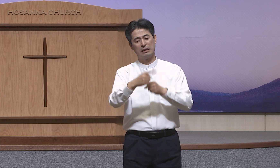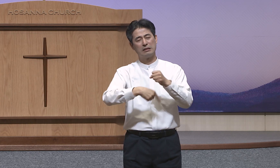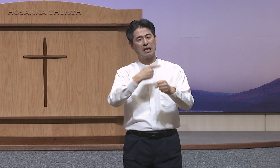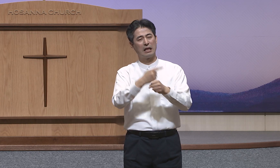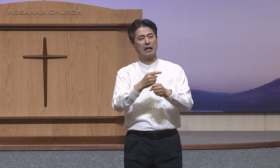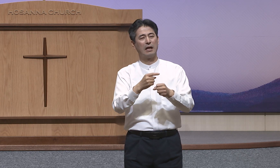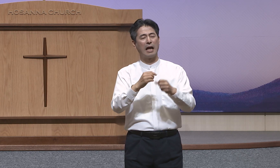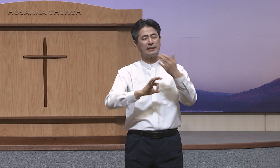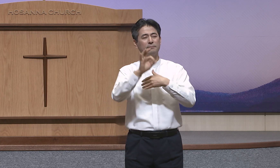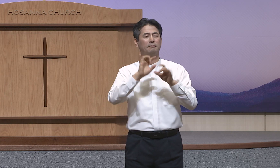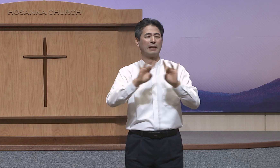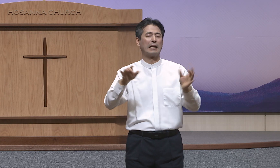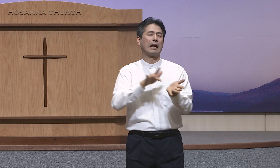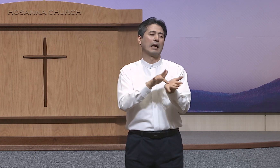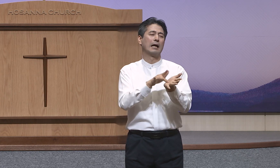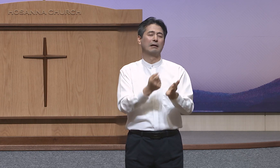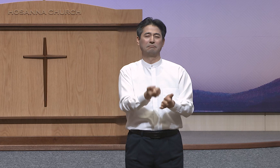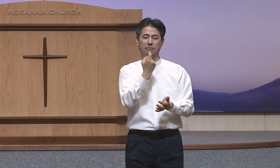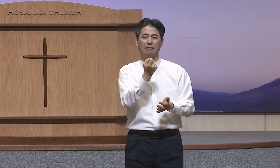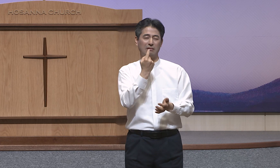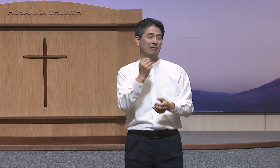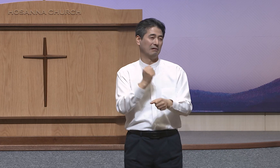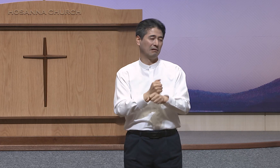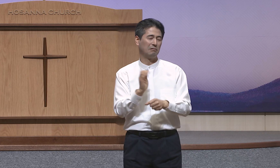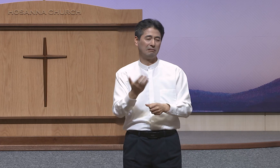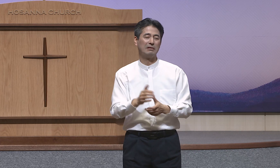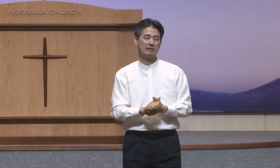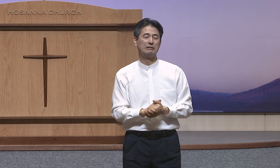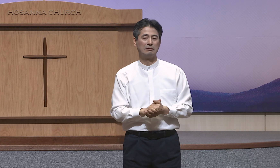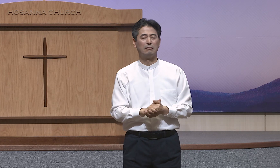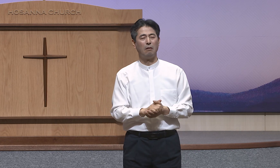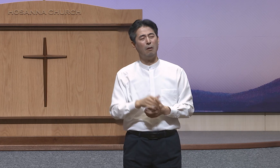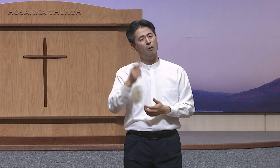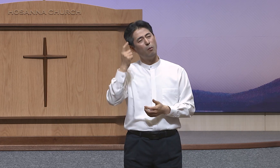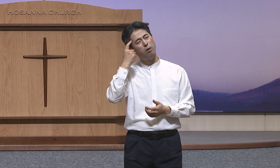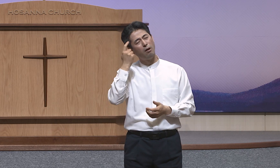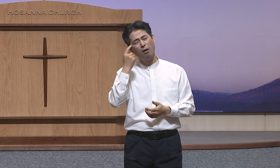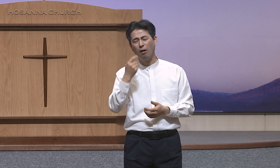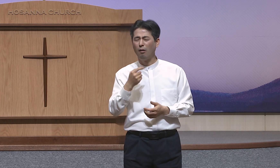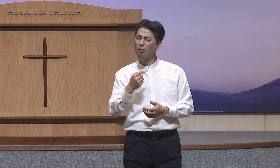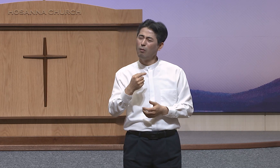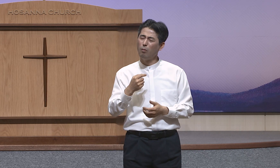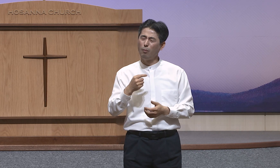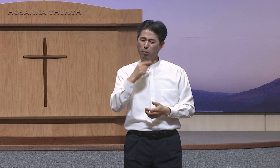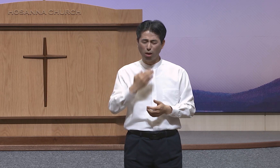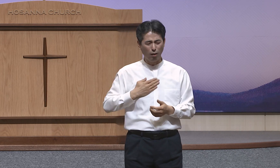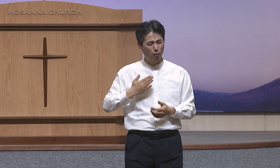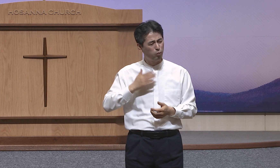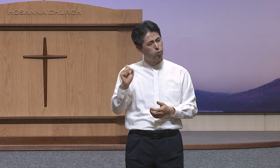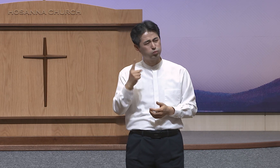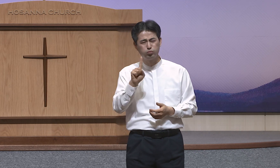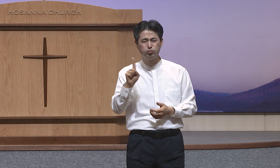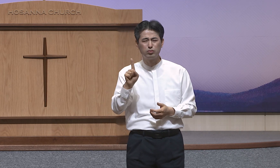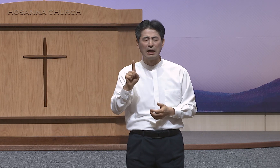거 이제 처음 알았고 의사 선생님께서는 1년 동안 매일매일 약을 먹어야 된다고 하시더라고요.